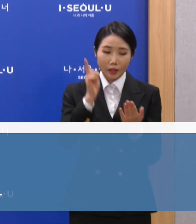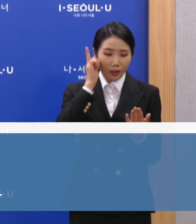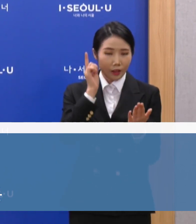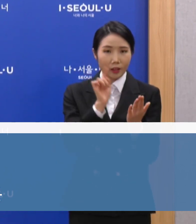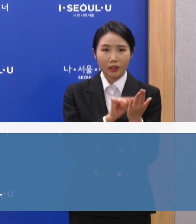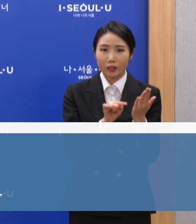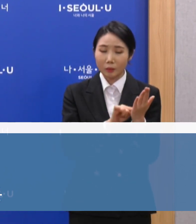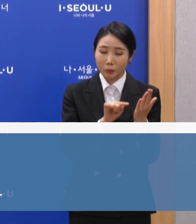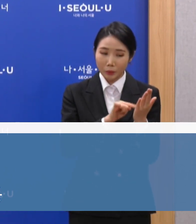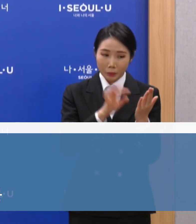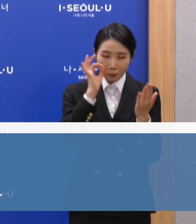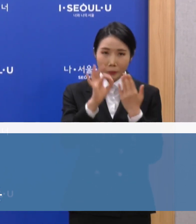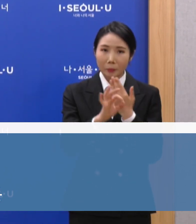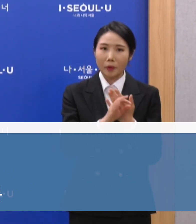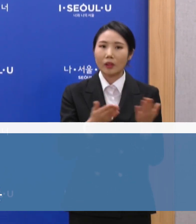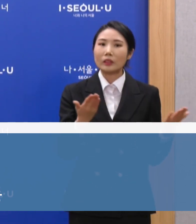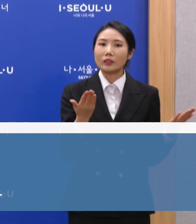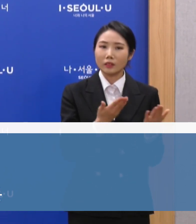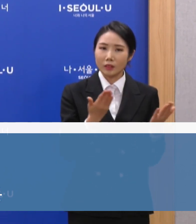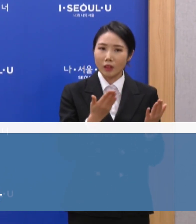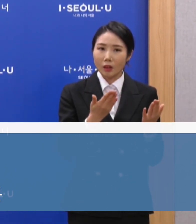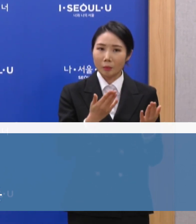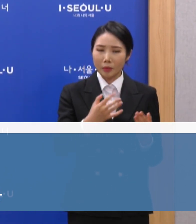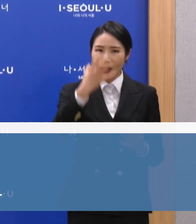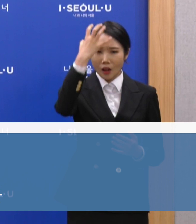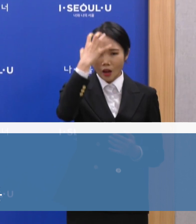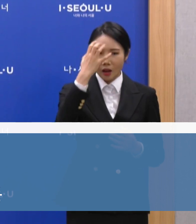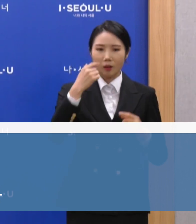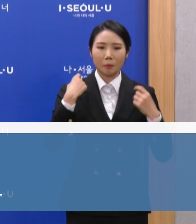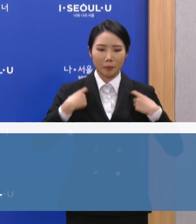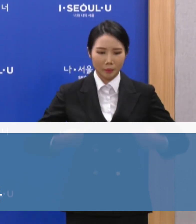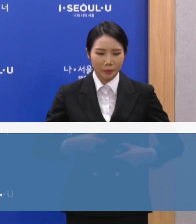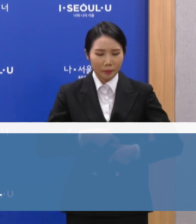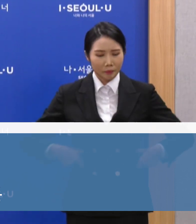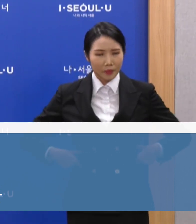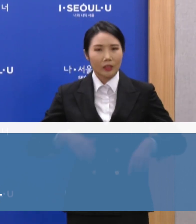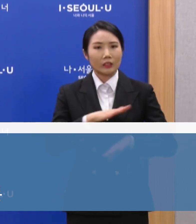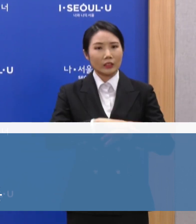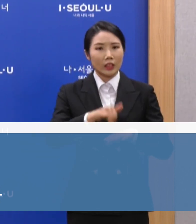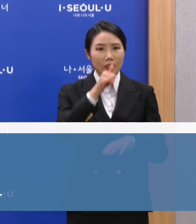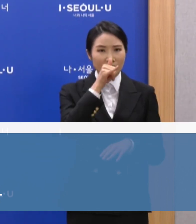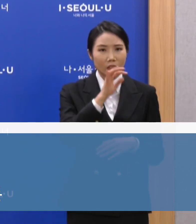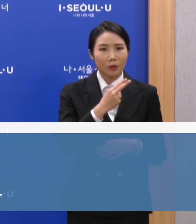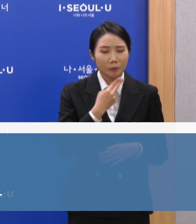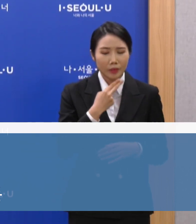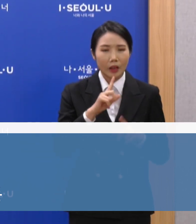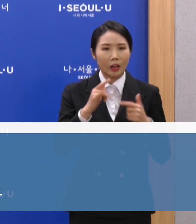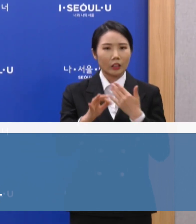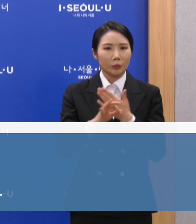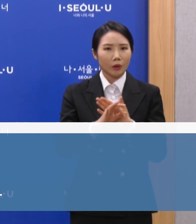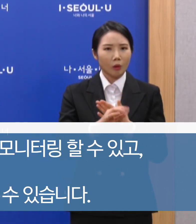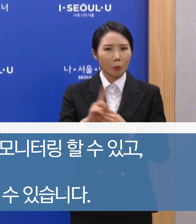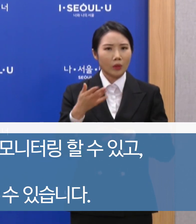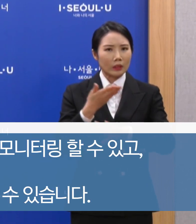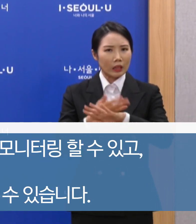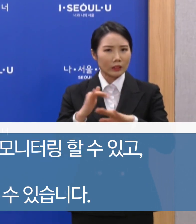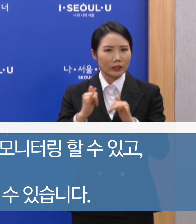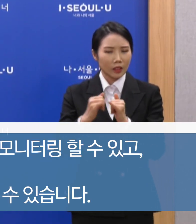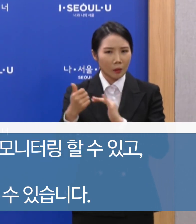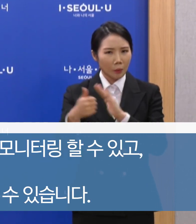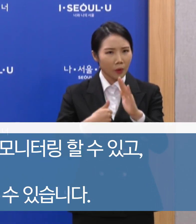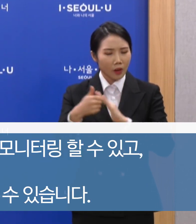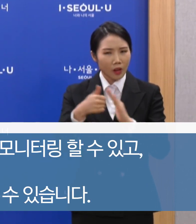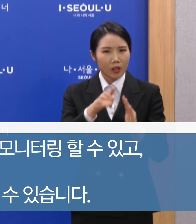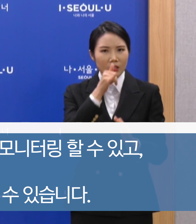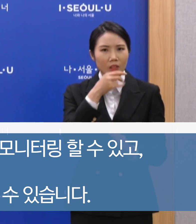스마트폰으로 근로자의 작업 보호구 착용 여부, 위험구역 출입 여부, 안전수칙 준수 등 공사장